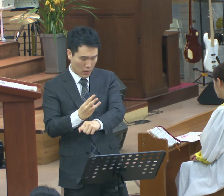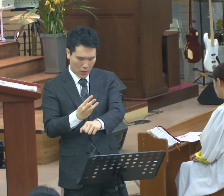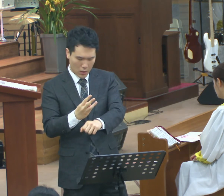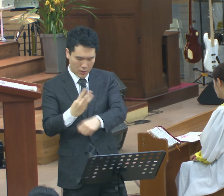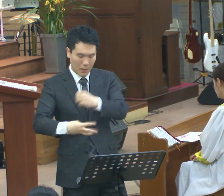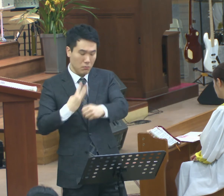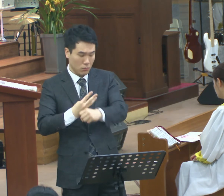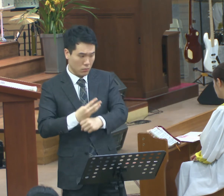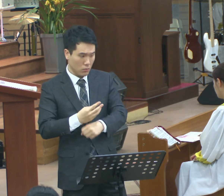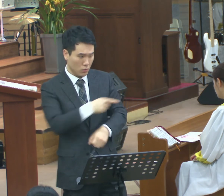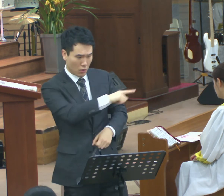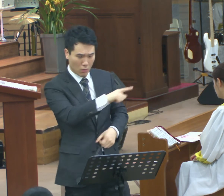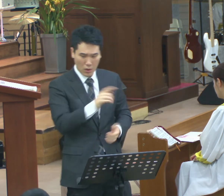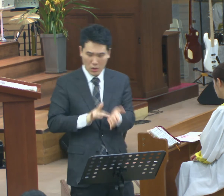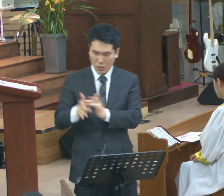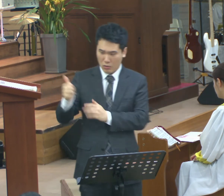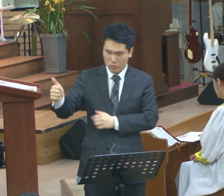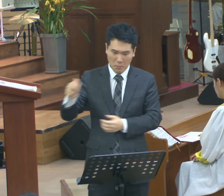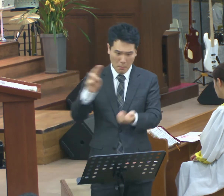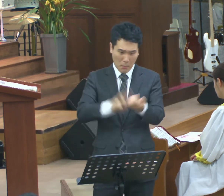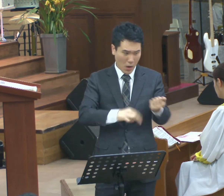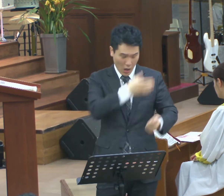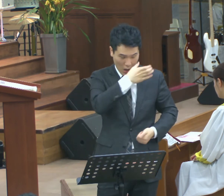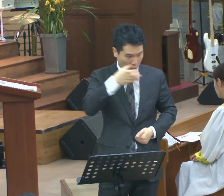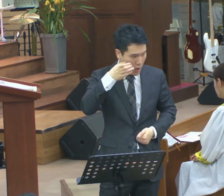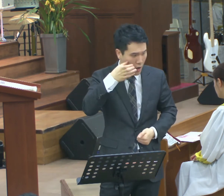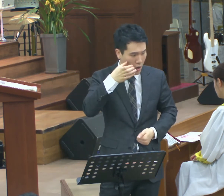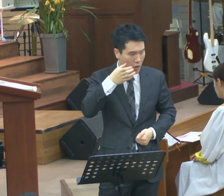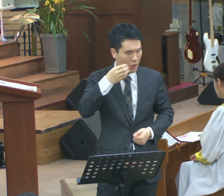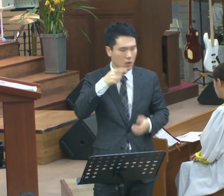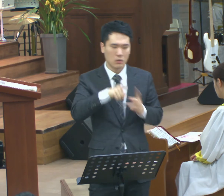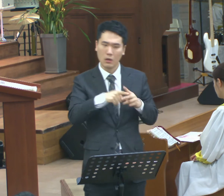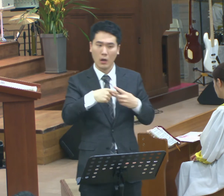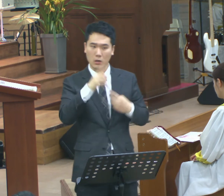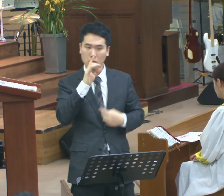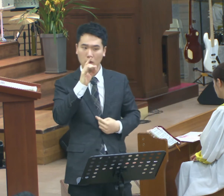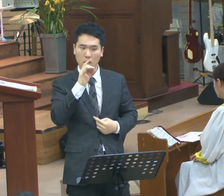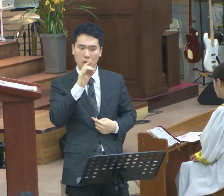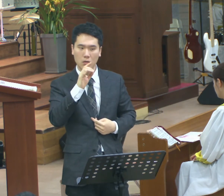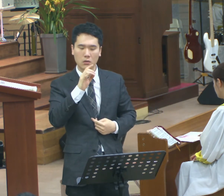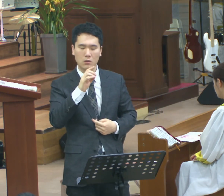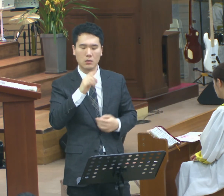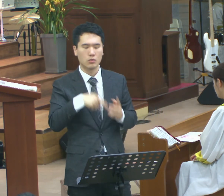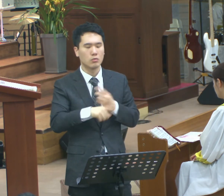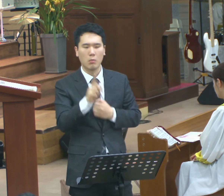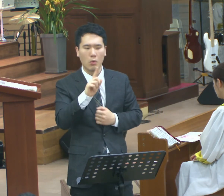빠지니까 그런 사람이 되고 말았던 것이죠. 여러분 신앙생활 하면서